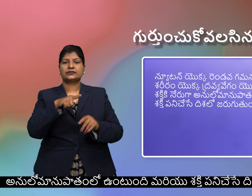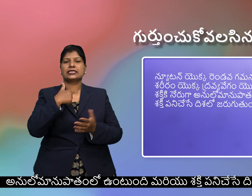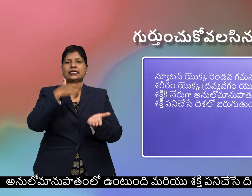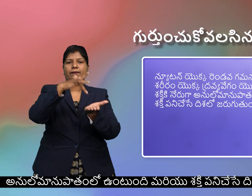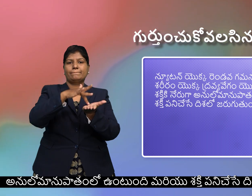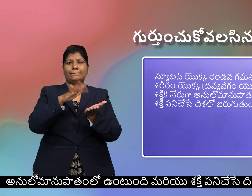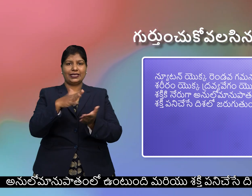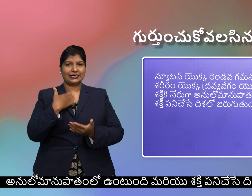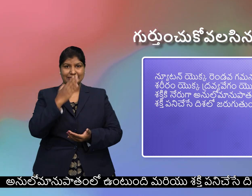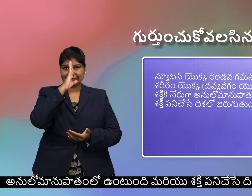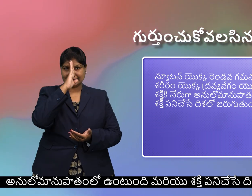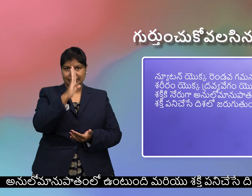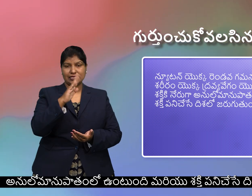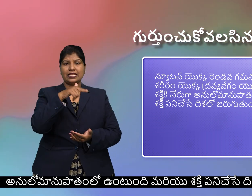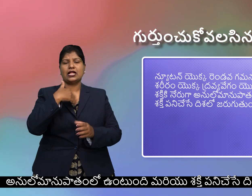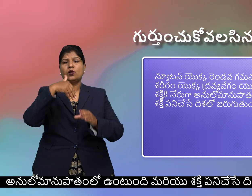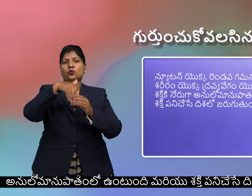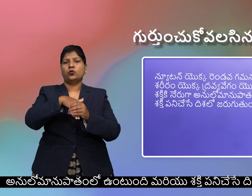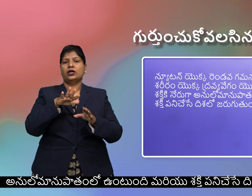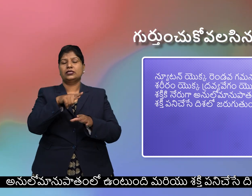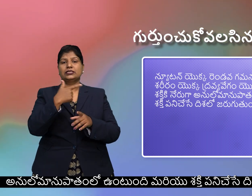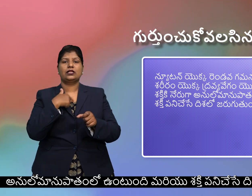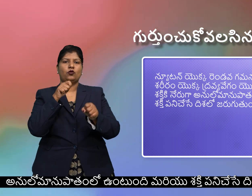దిశలో జరుగుతుంది.